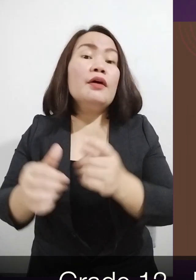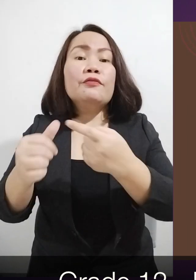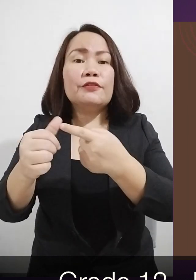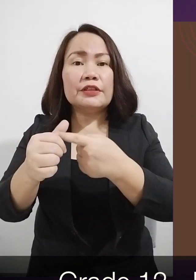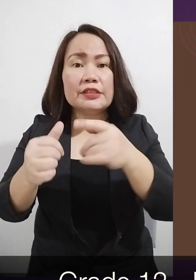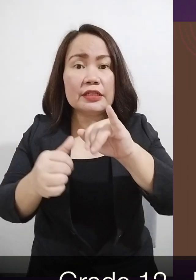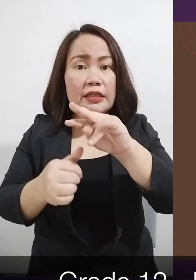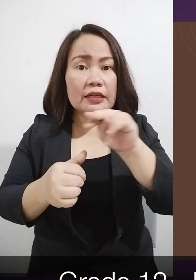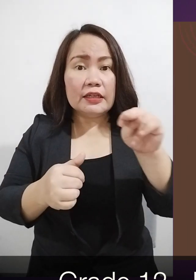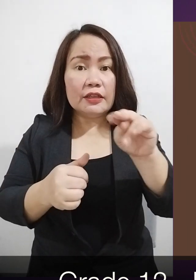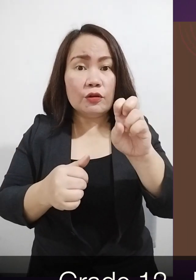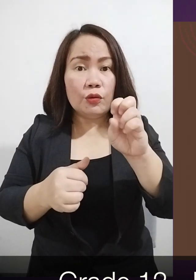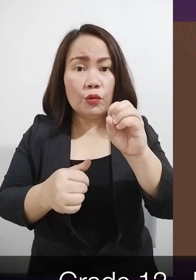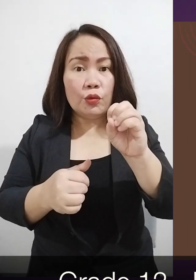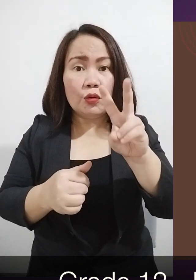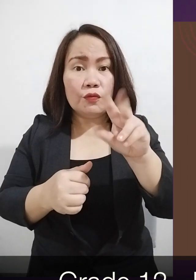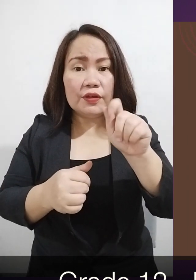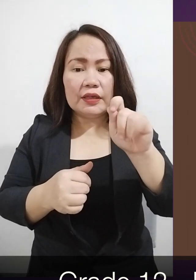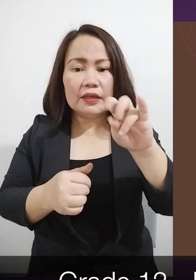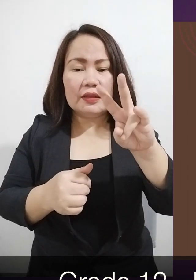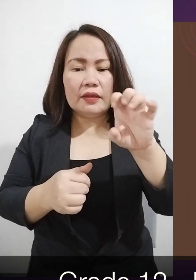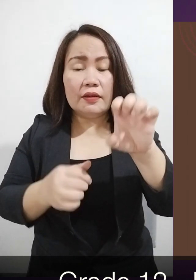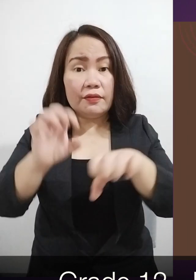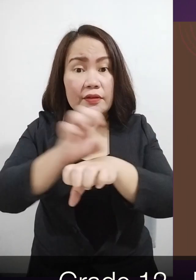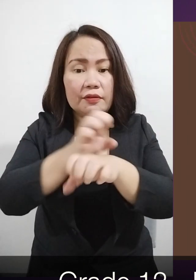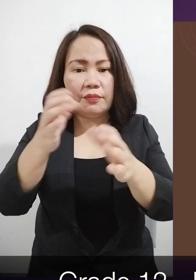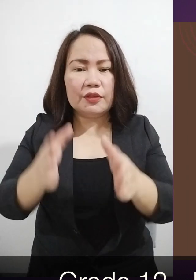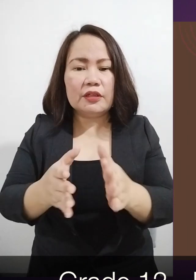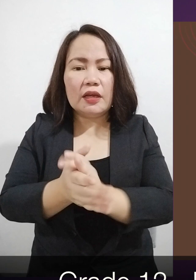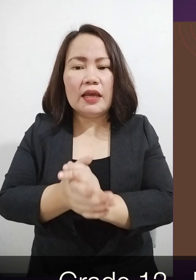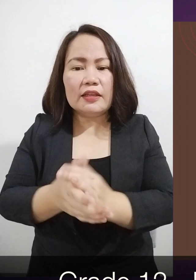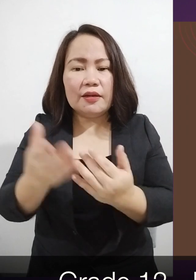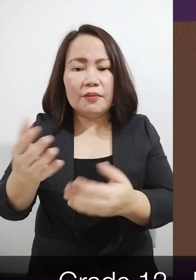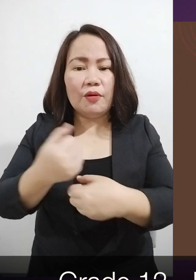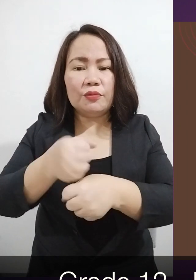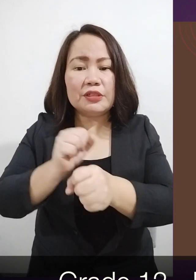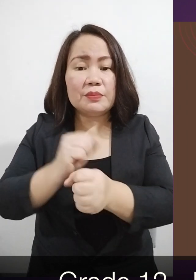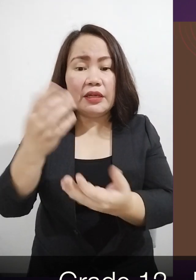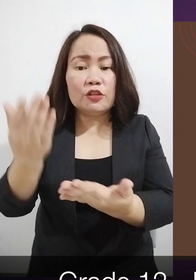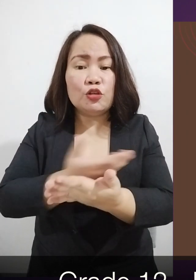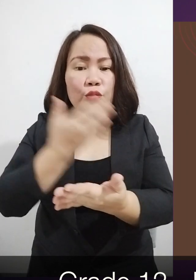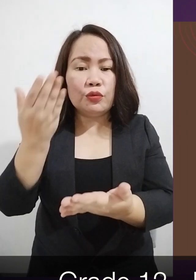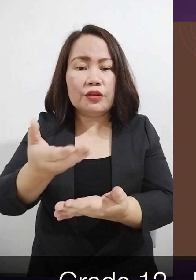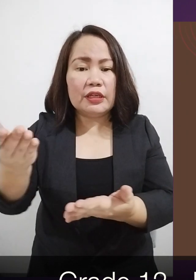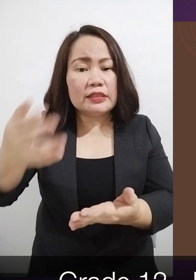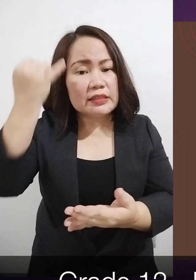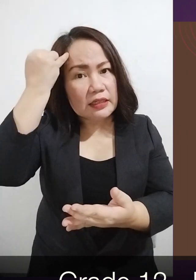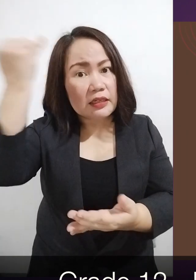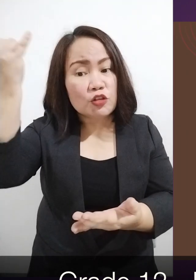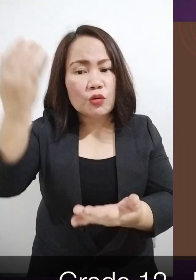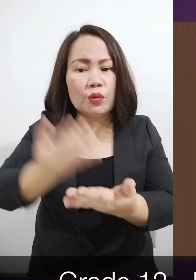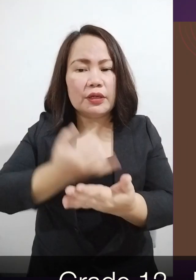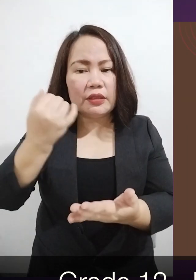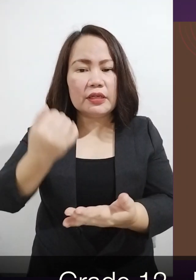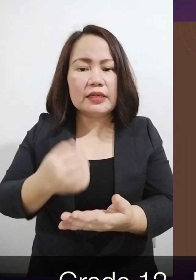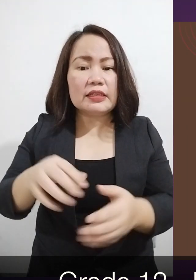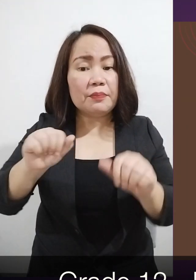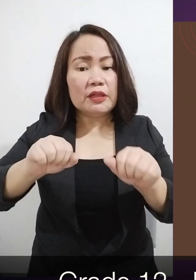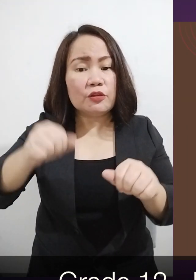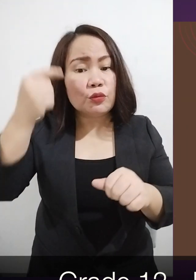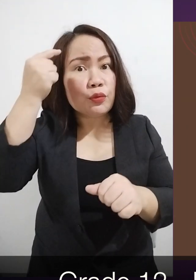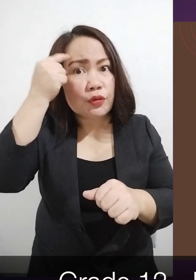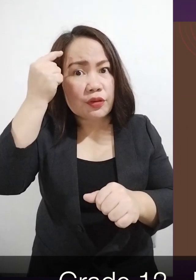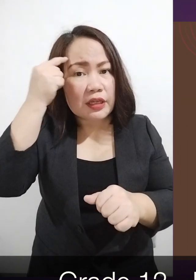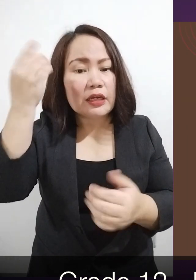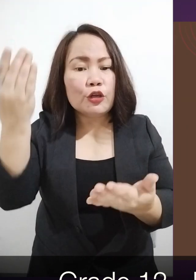entrepreneur. Sila ang laging gumagawa ng mga bagong bagay sa pamamagitan ng pag-iisip ng mga bagong ideya. May kakayahan silang mag-isip ng